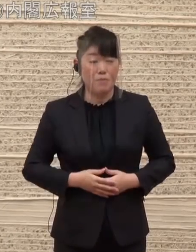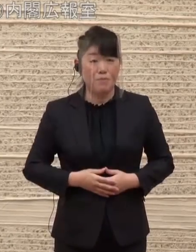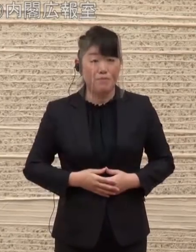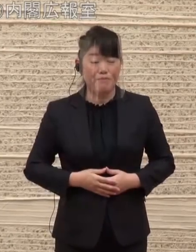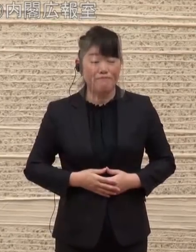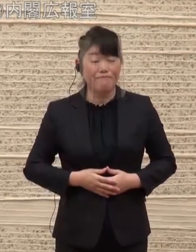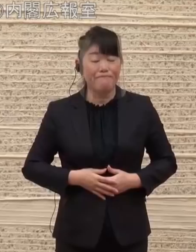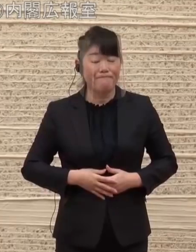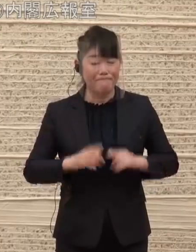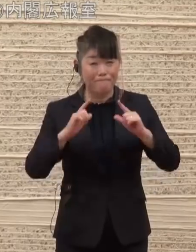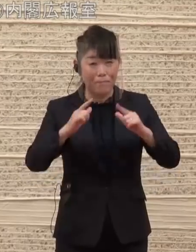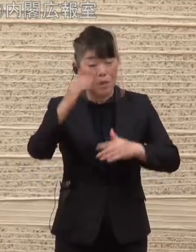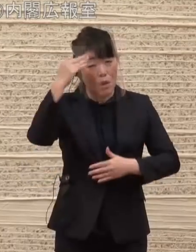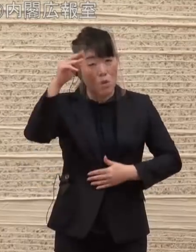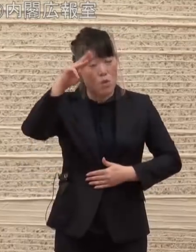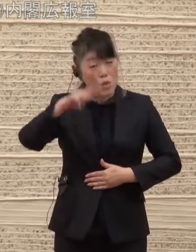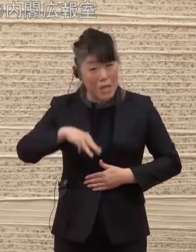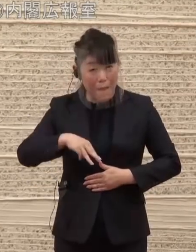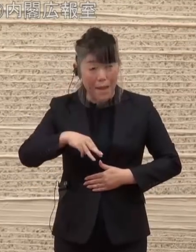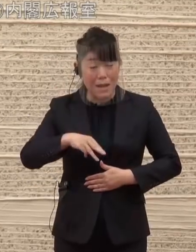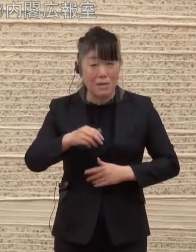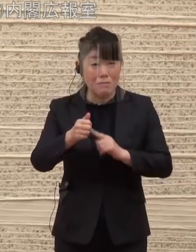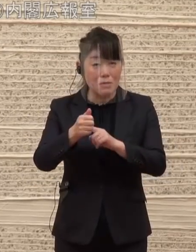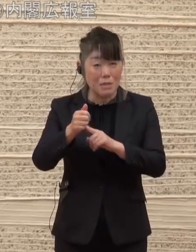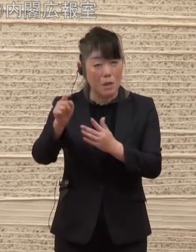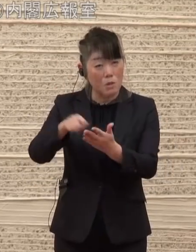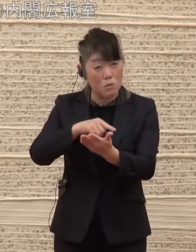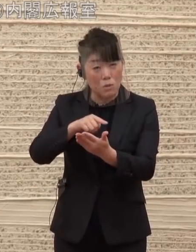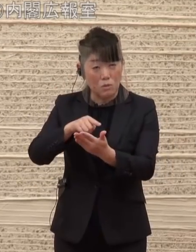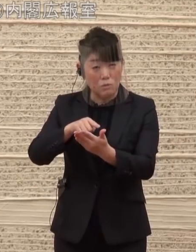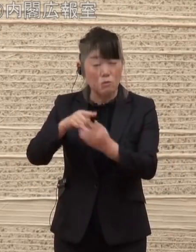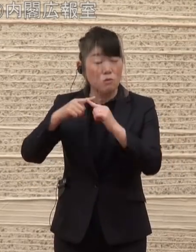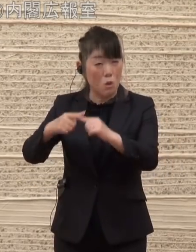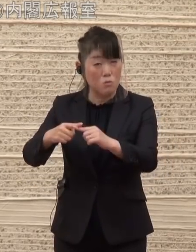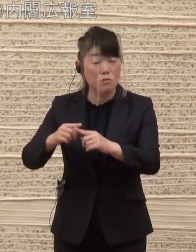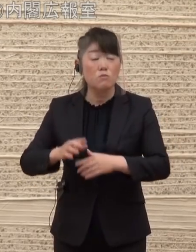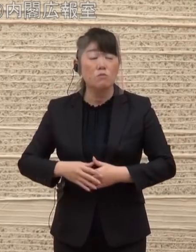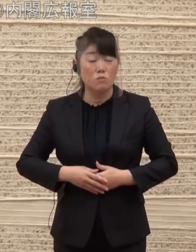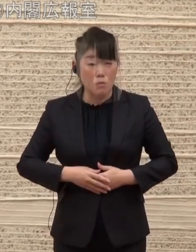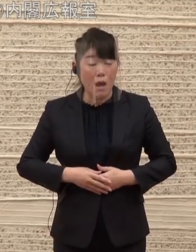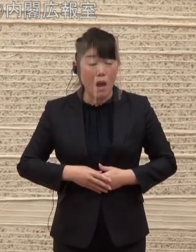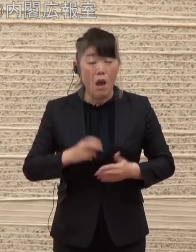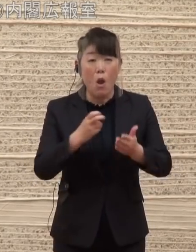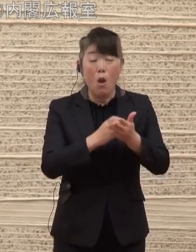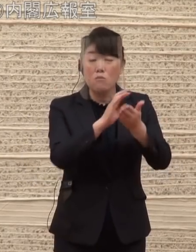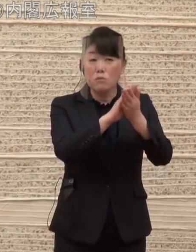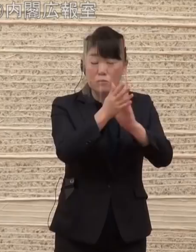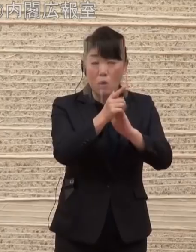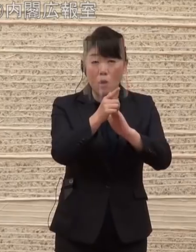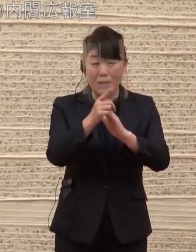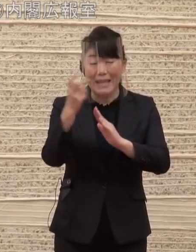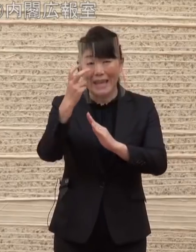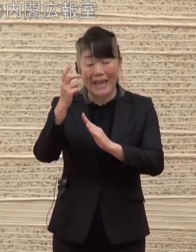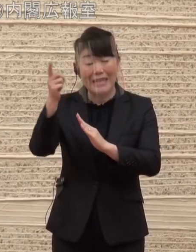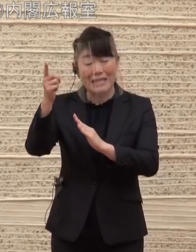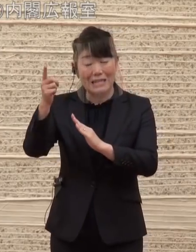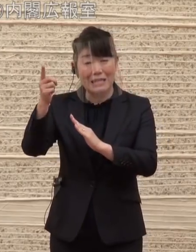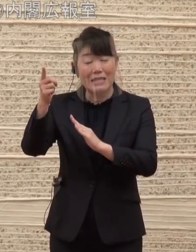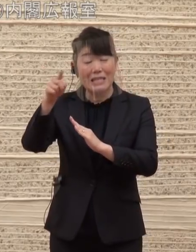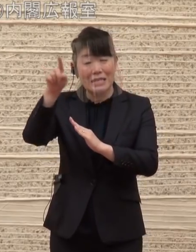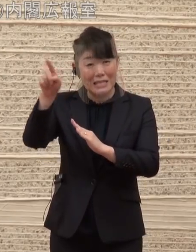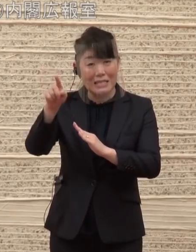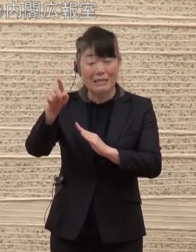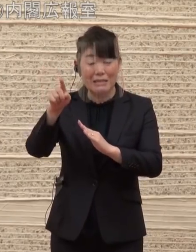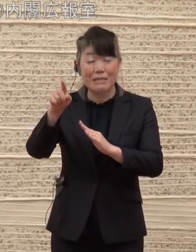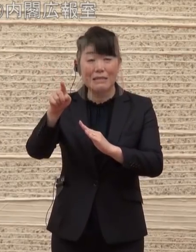くれカー氏のですね処分については先週21日に法務省から派遣早朝に対し調査結果に